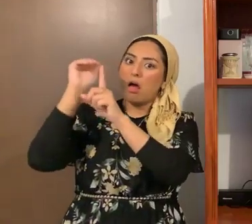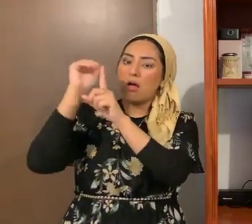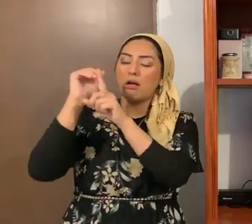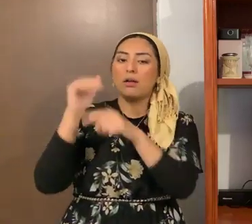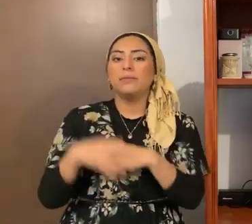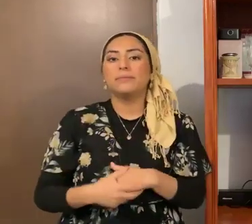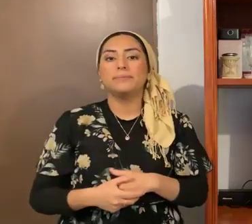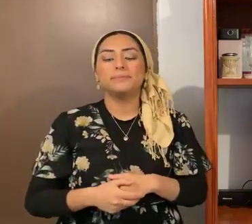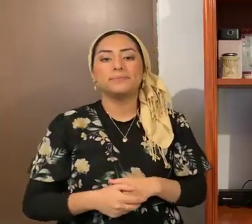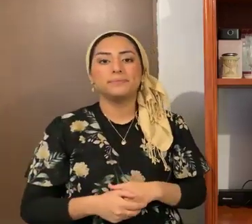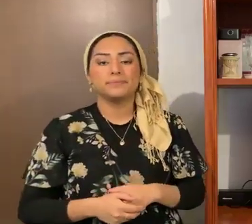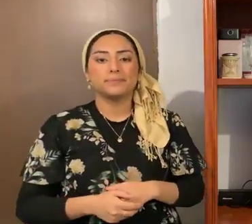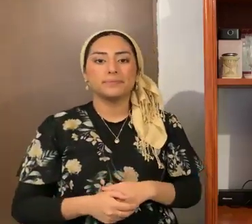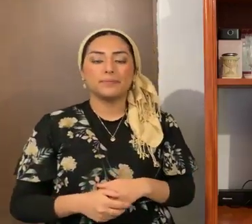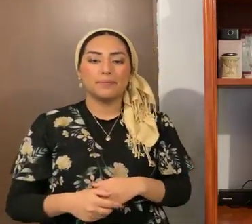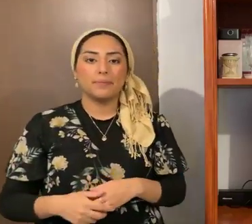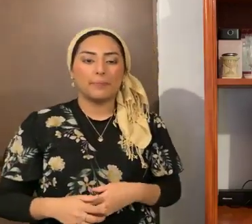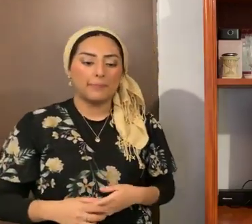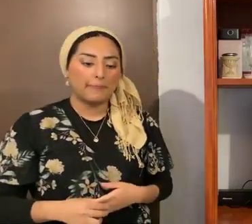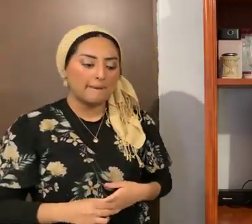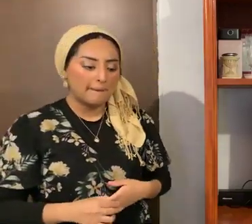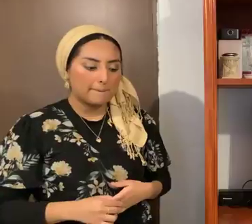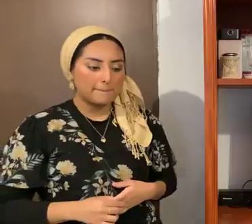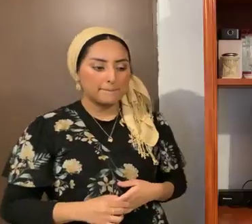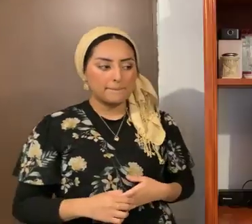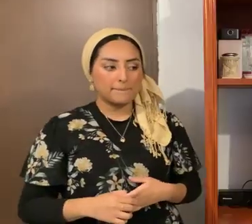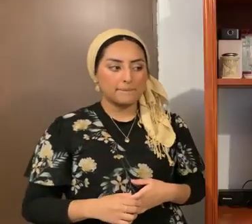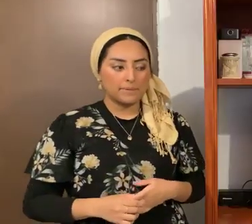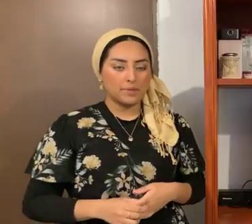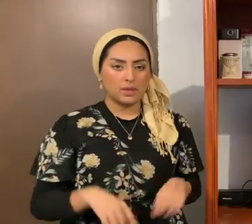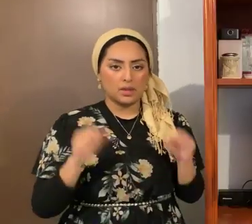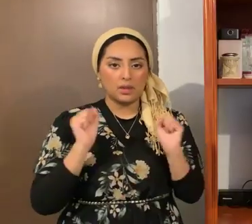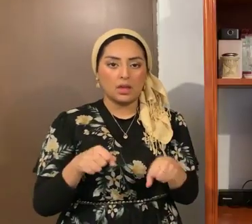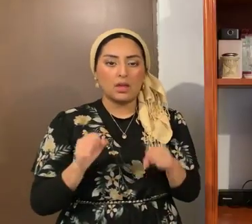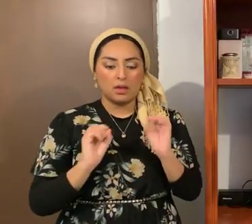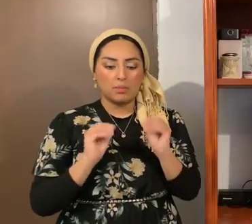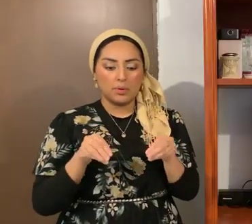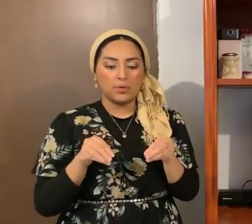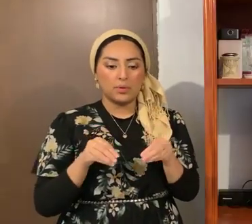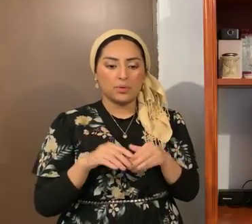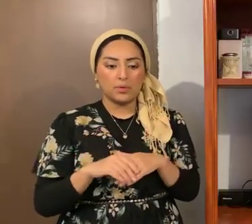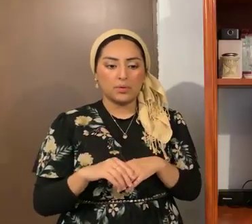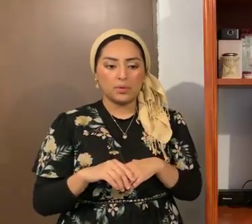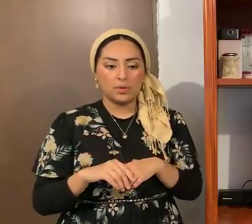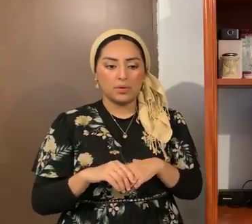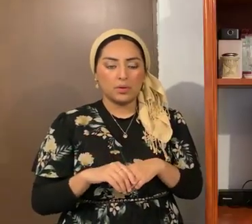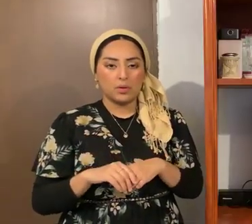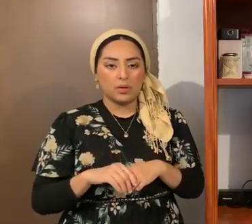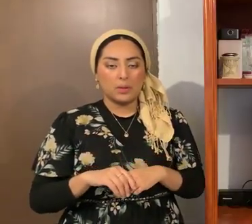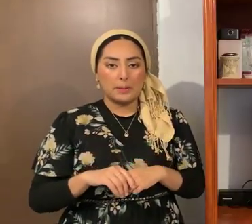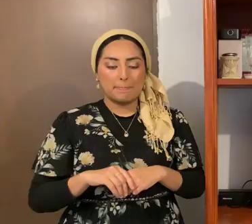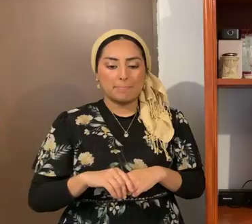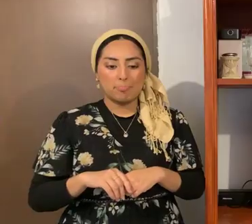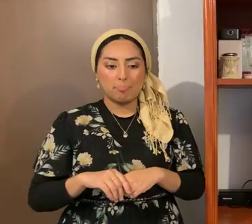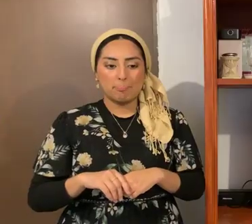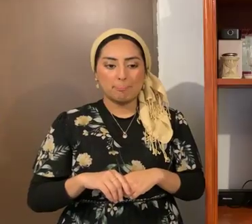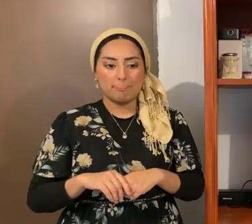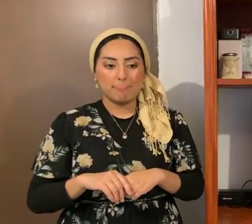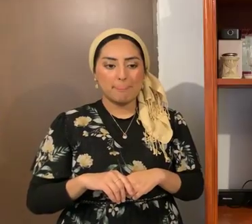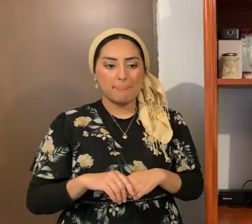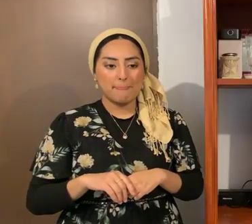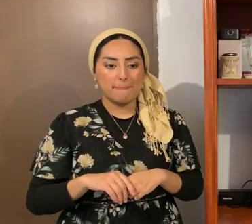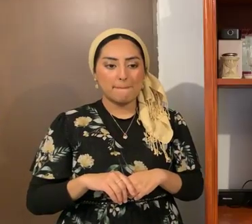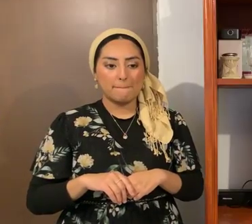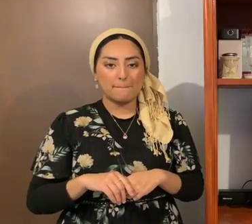¿Sí? Ahorita vamos a ir entendiendo. Ahora, pueden poner punto y aparte: para